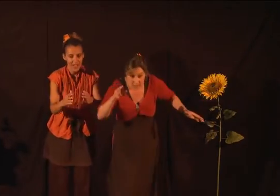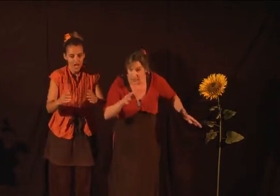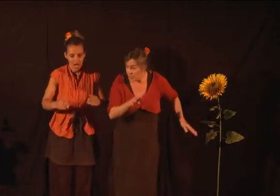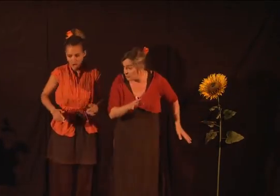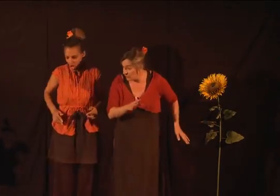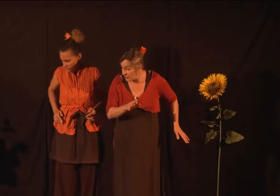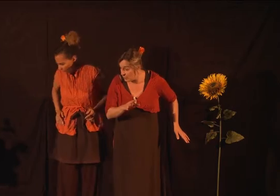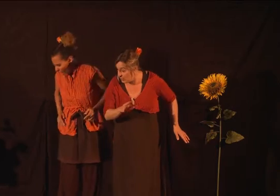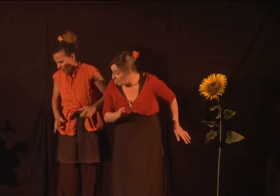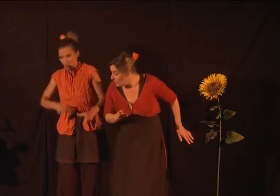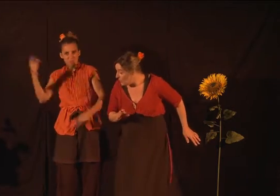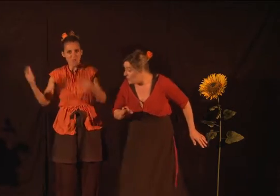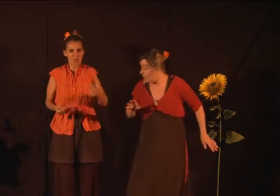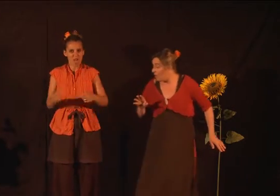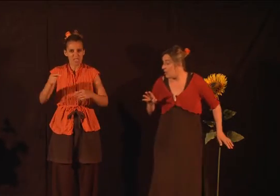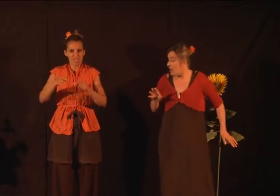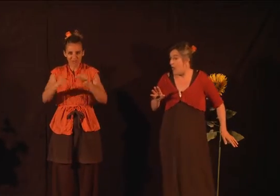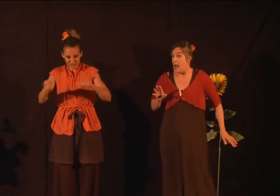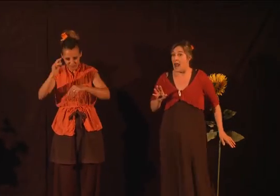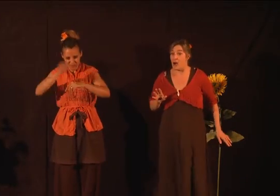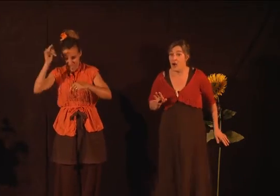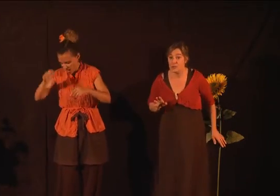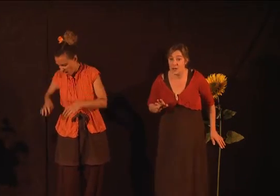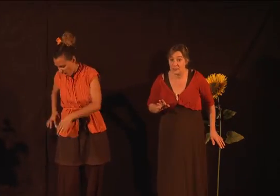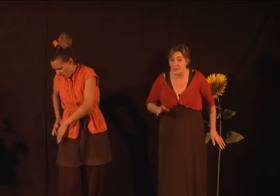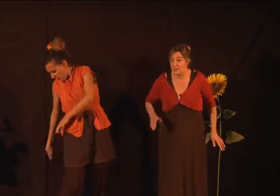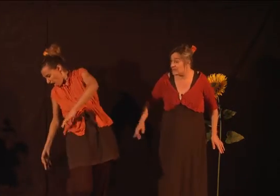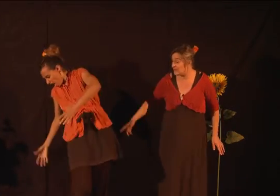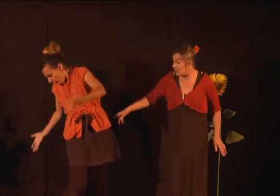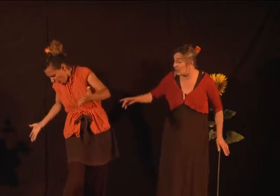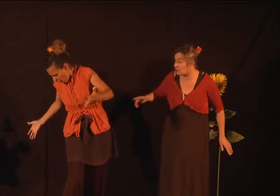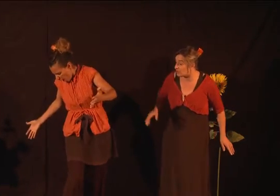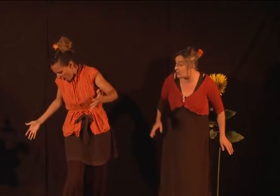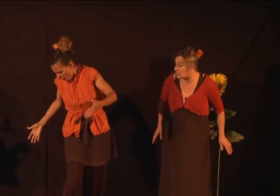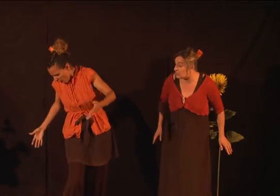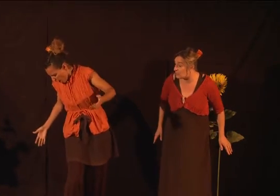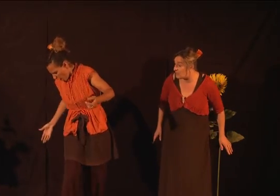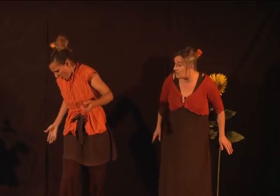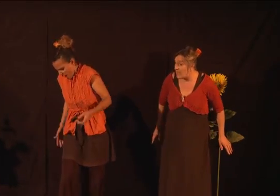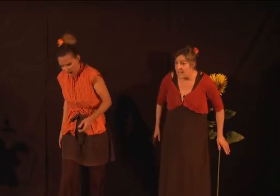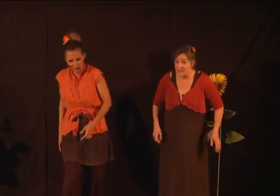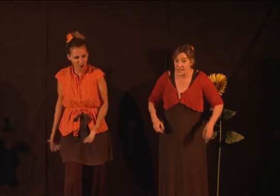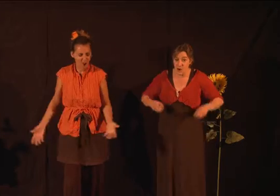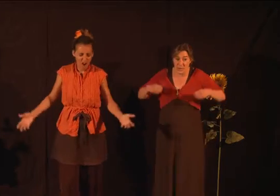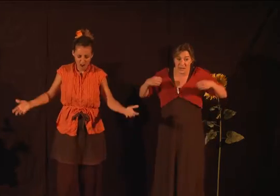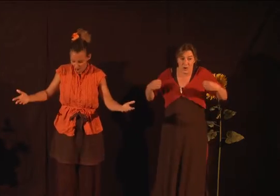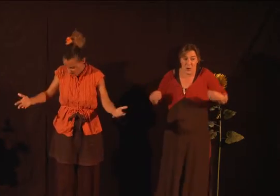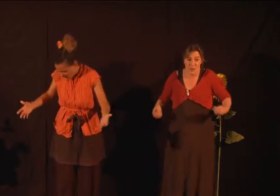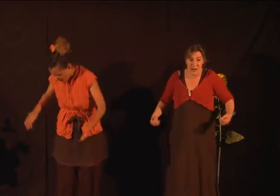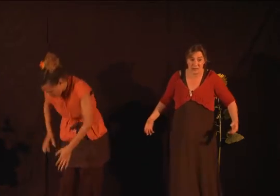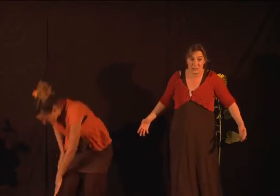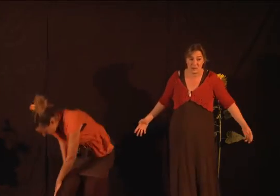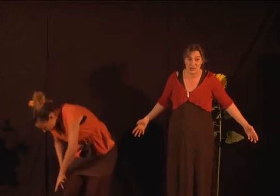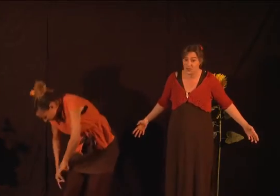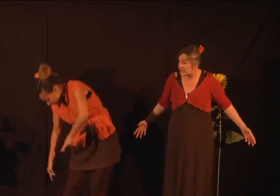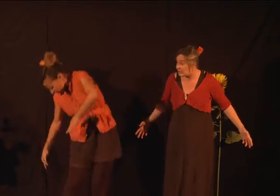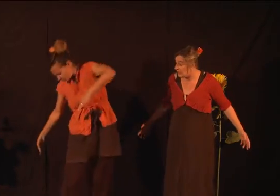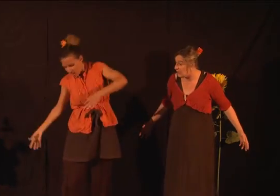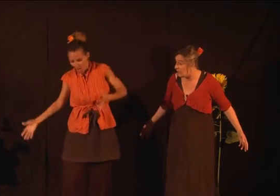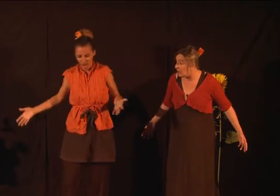Ah, quand tout à coup, la robe de la petite fille s'accroche dans des ronces et sa robe est